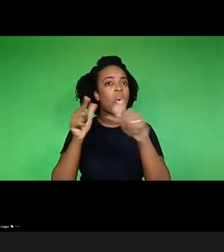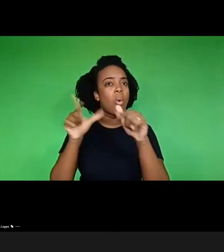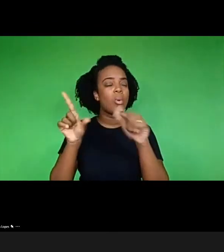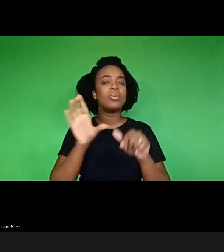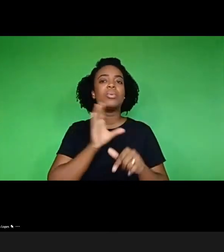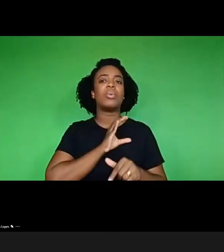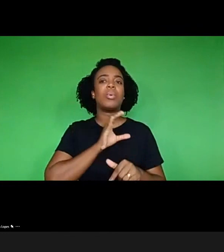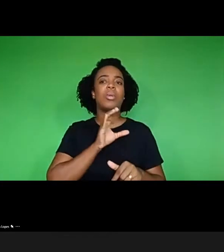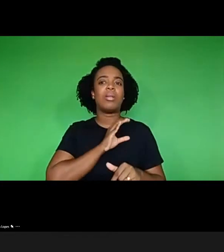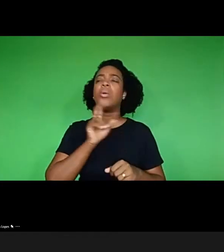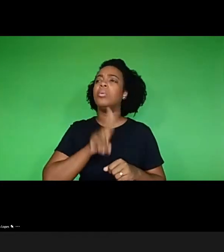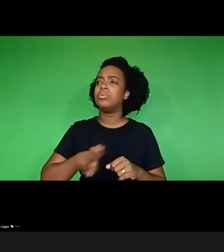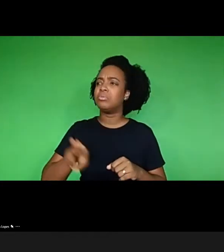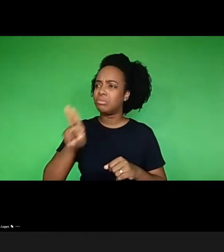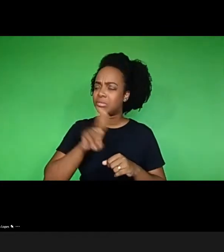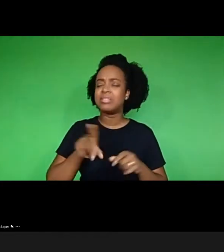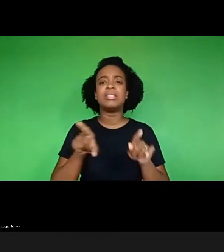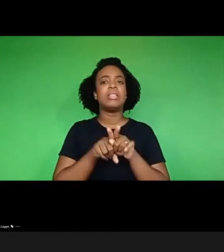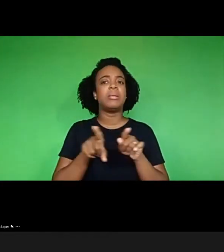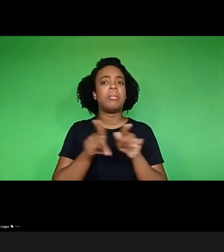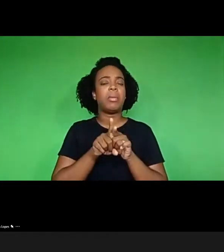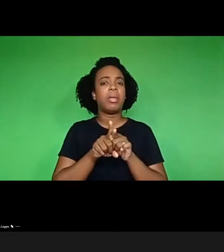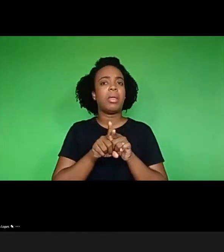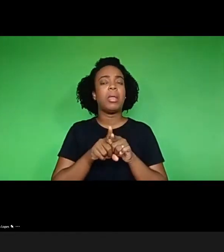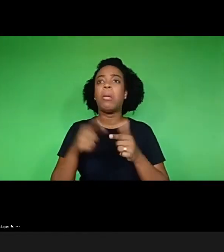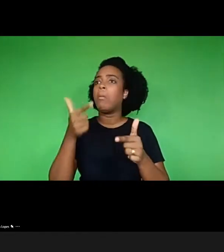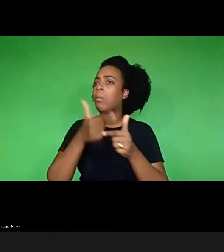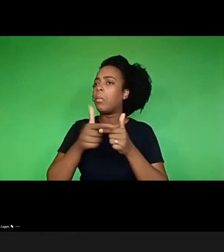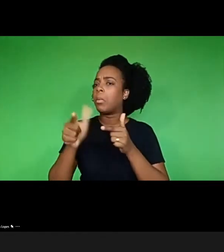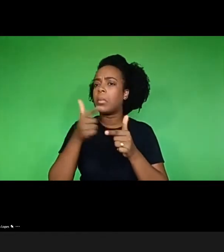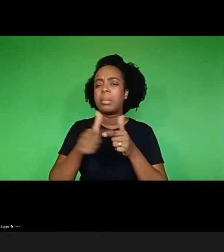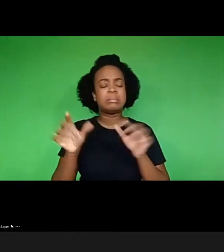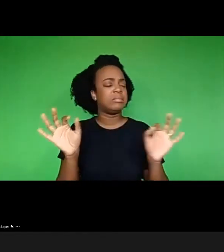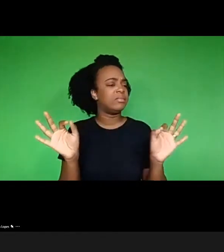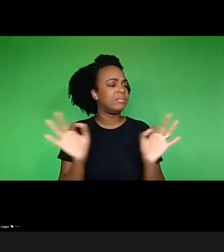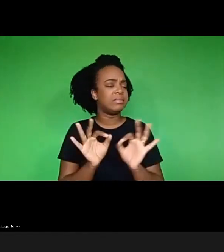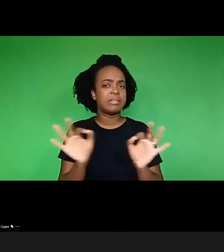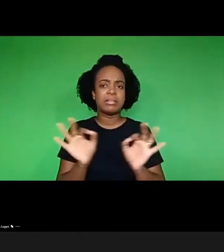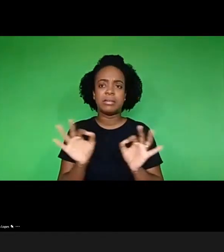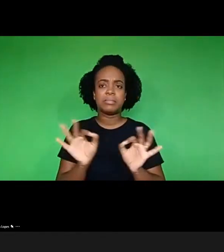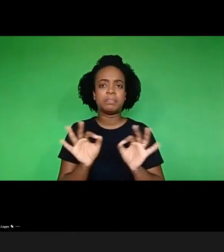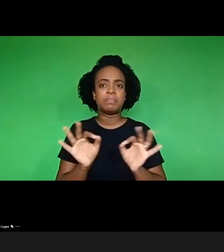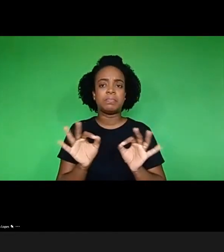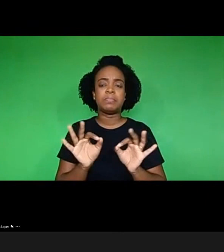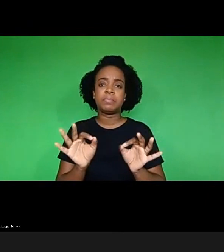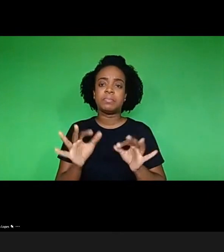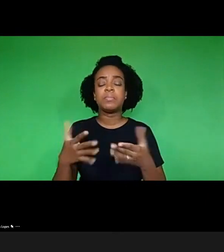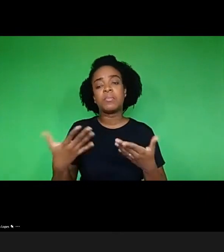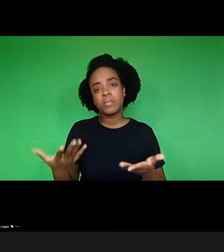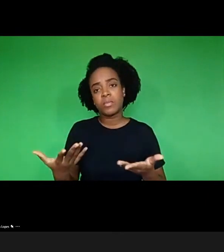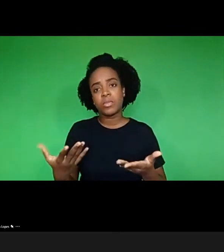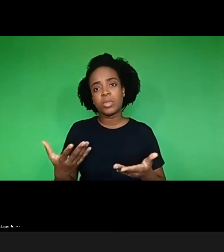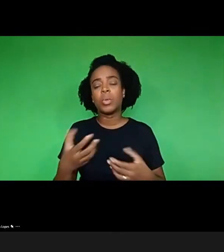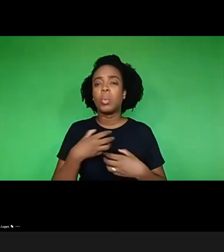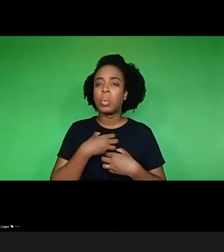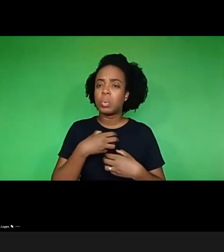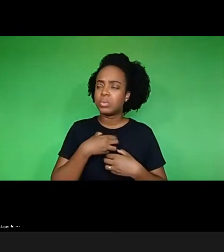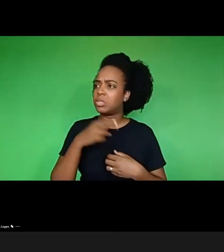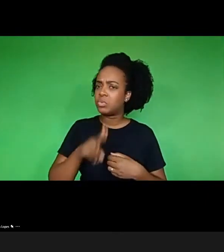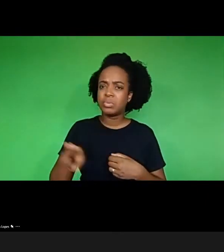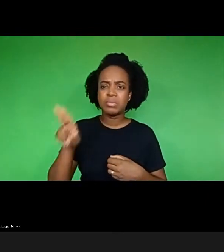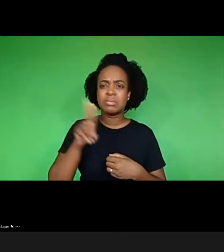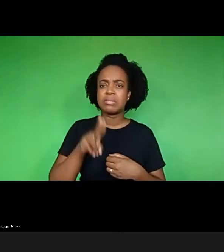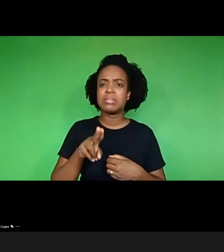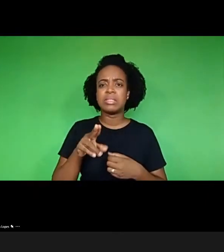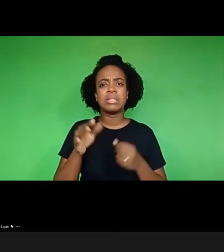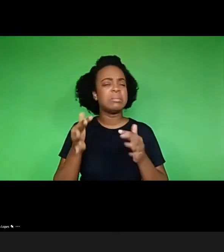já utilizaram também e não viu muitos problemas. Inclusive, a forma de utilizar era simples, acessava o